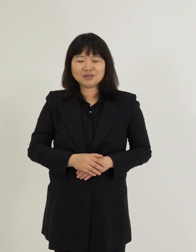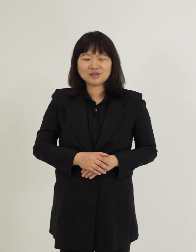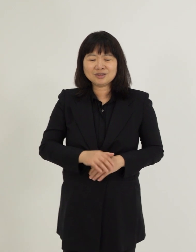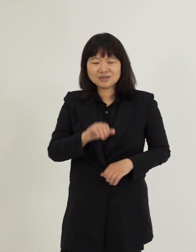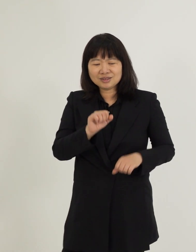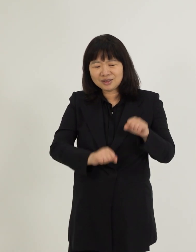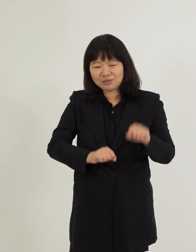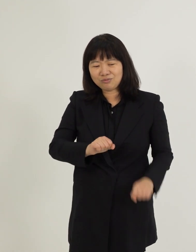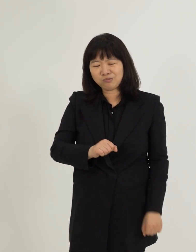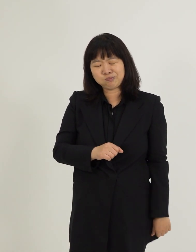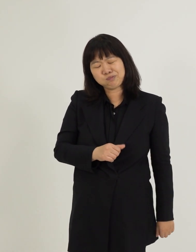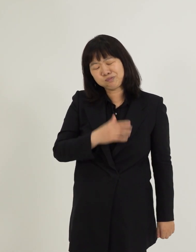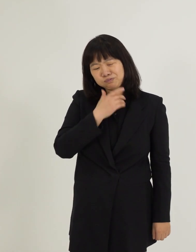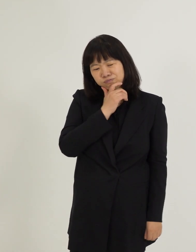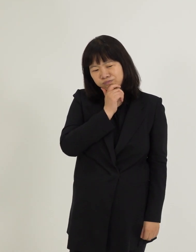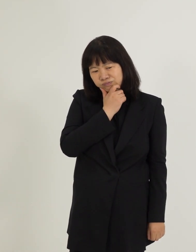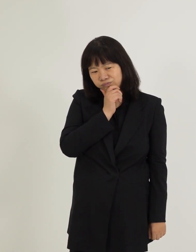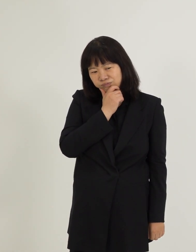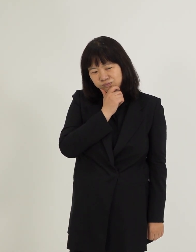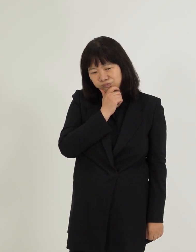짓을 해?